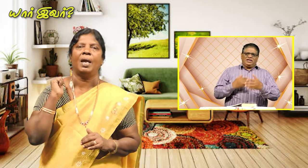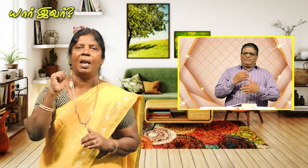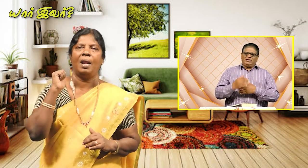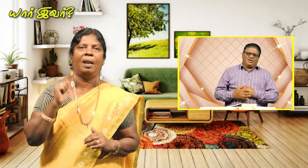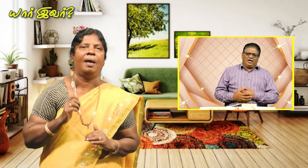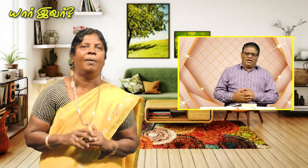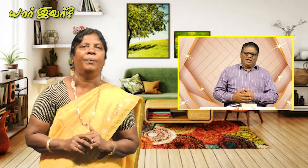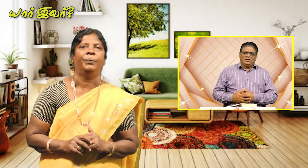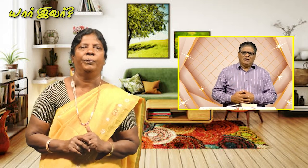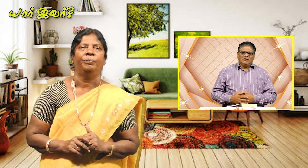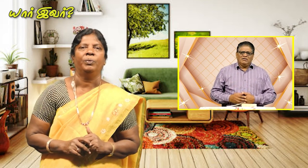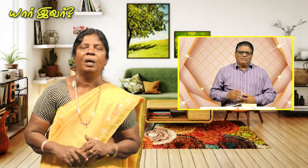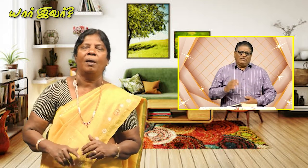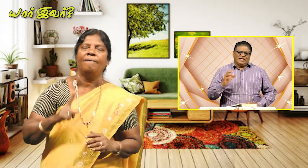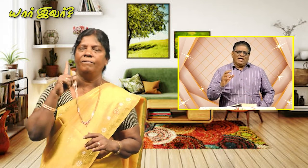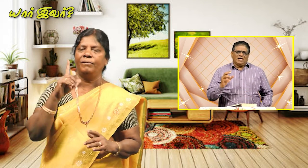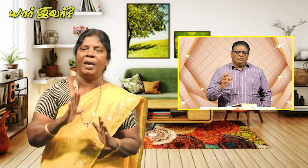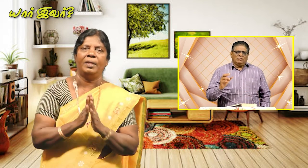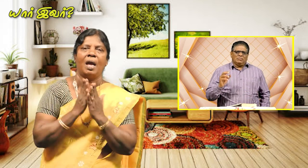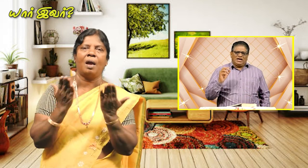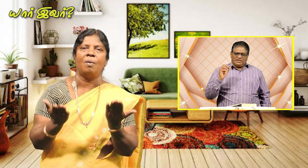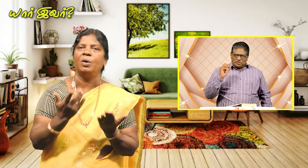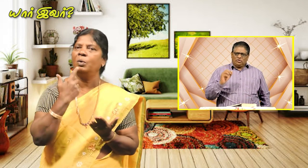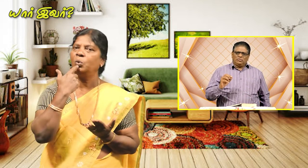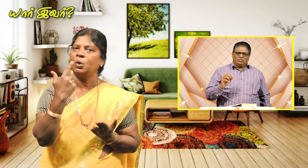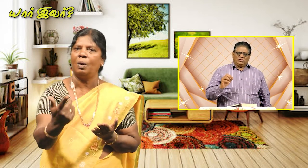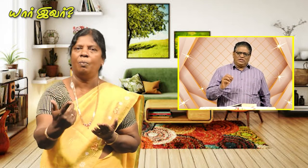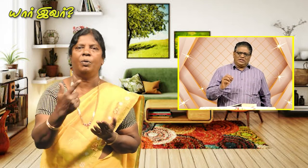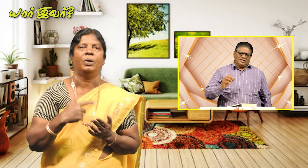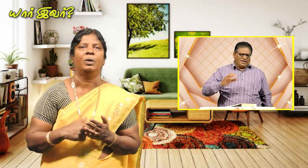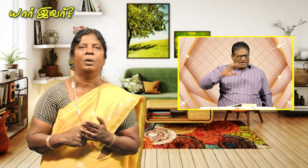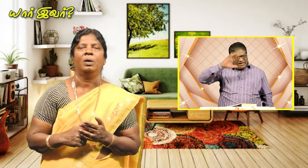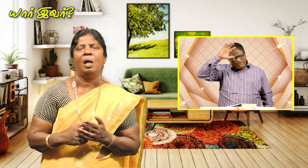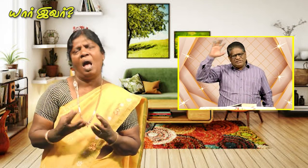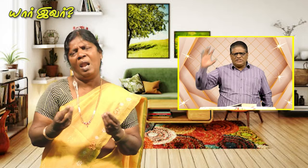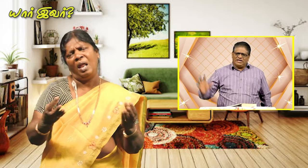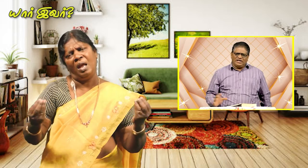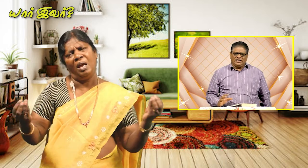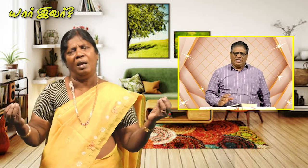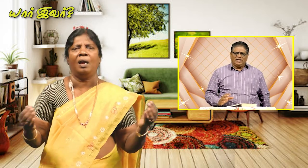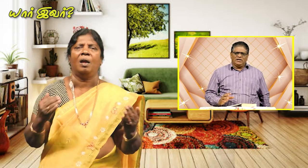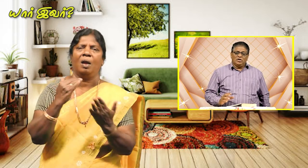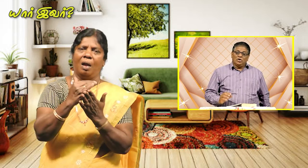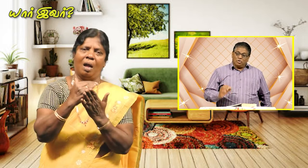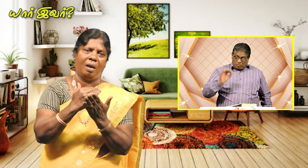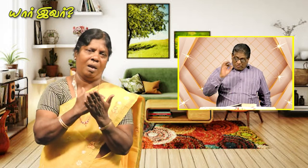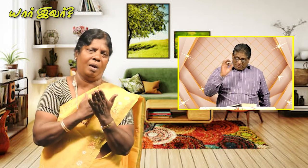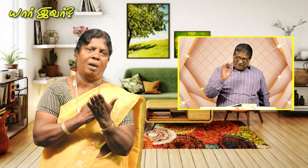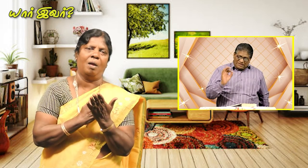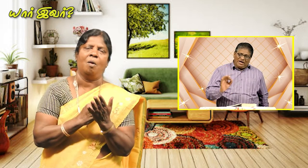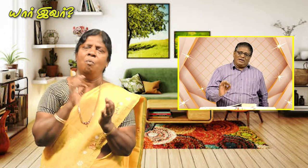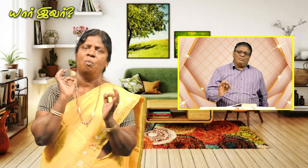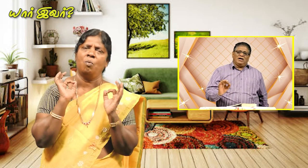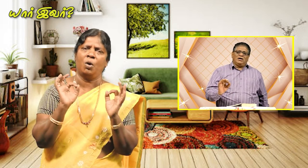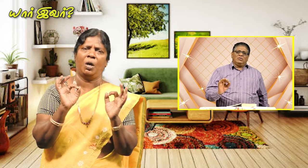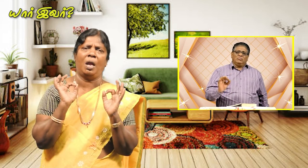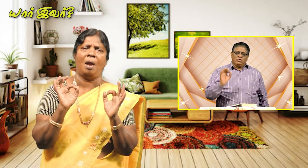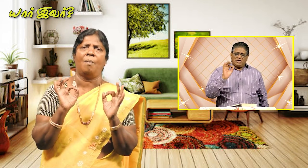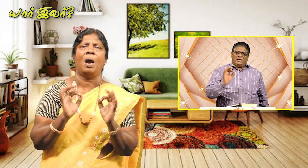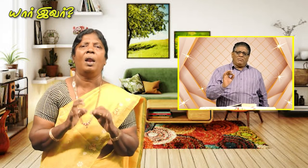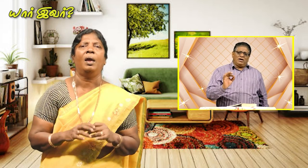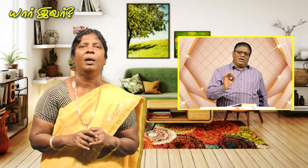ஆசீர்வாதம் என்னவென்றால், வேதாகமும் அதை சொல்லும்போது நிறைய விஷயங்களில் ரொம்ப